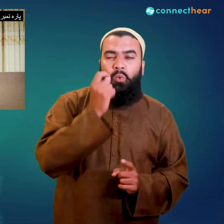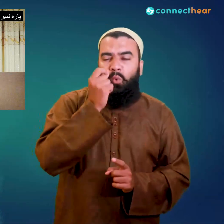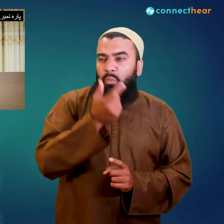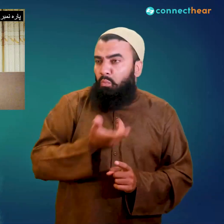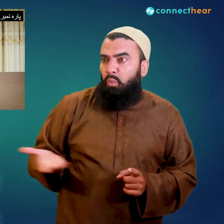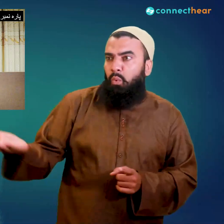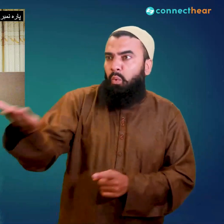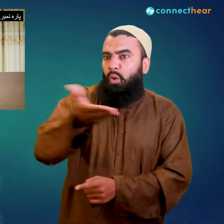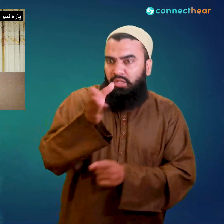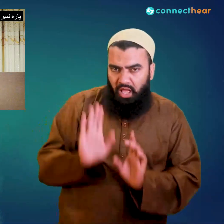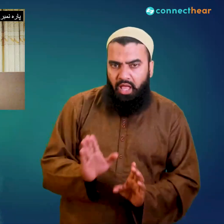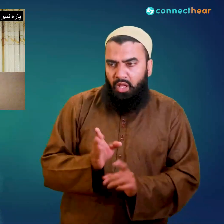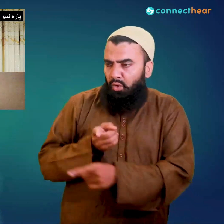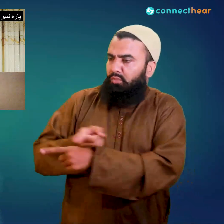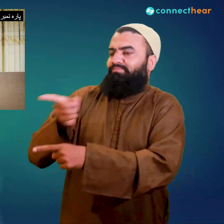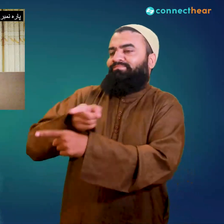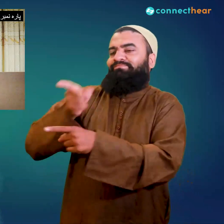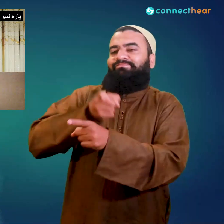پہنچایا جائے۔